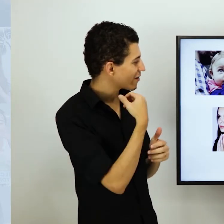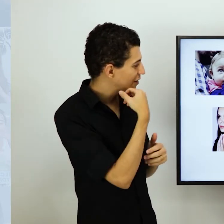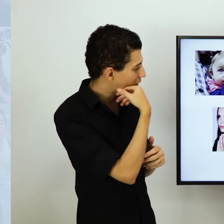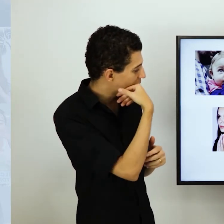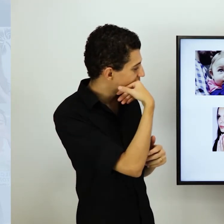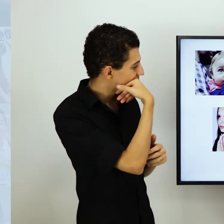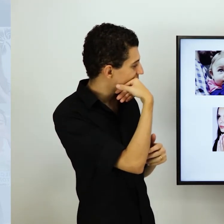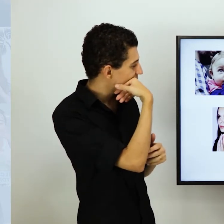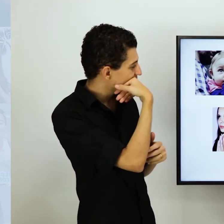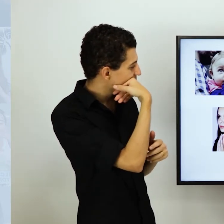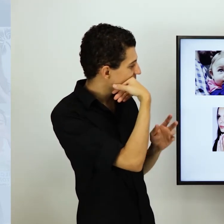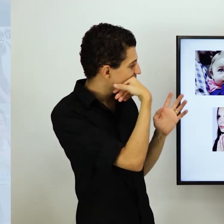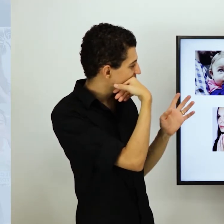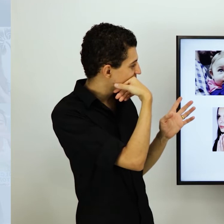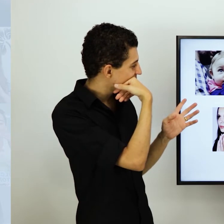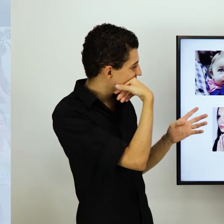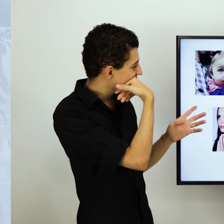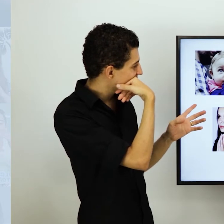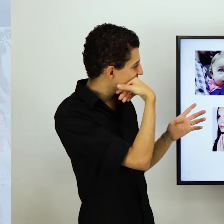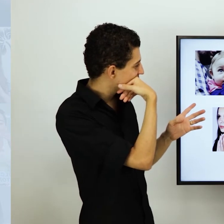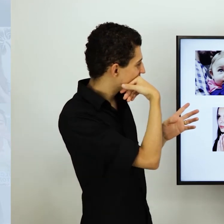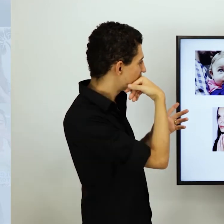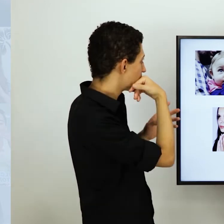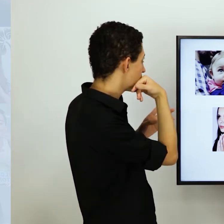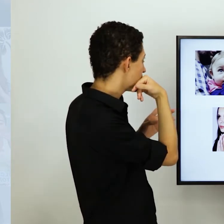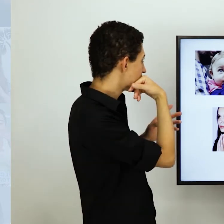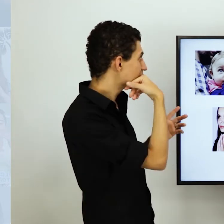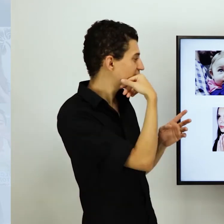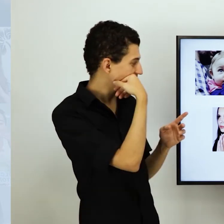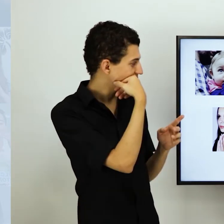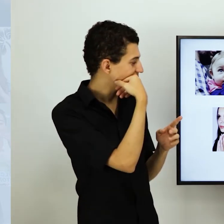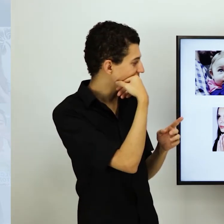com a mãozinha dela na boca, a mão direita, a mão direita dela.